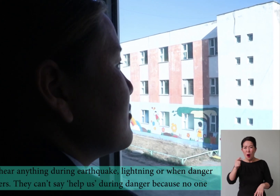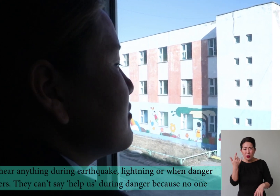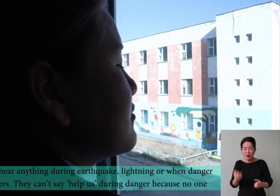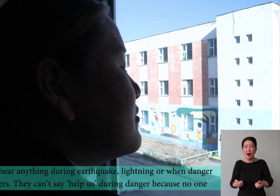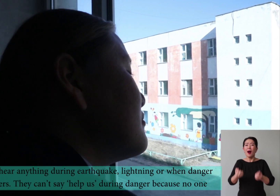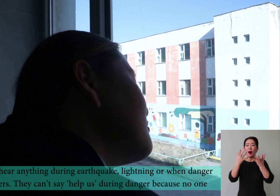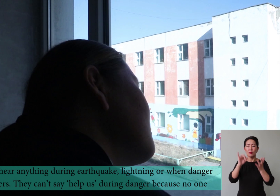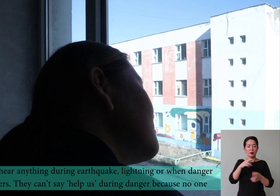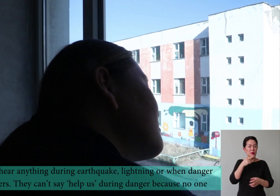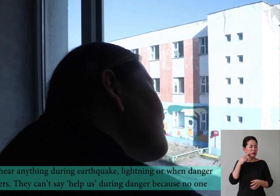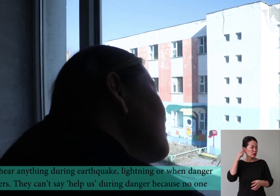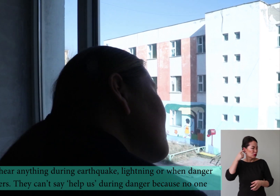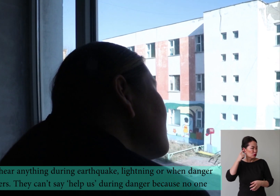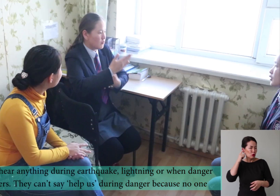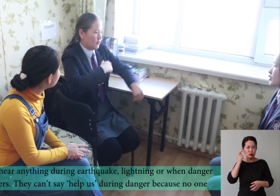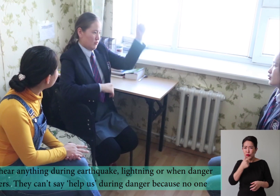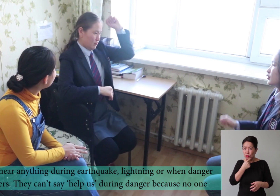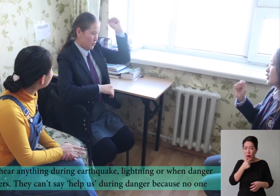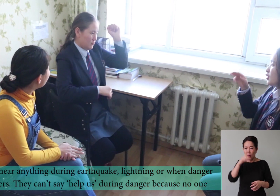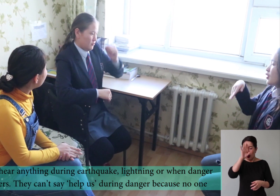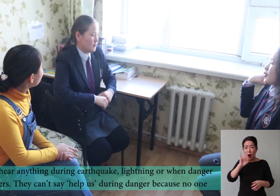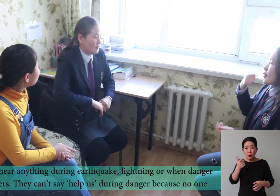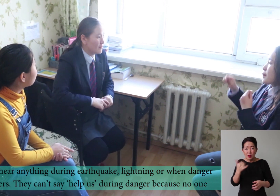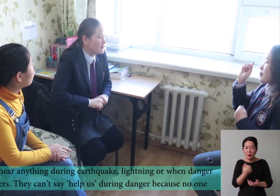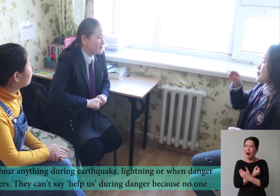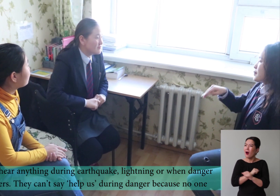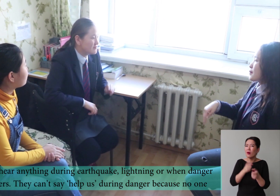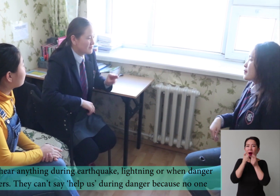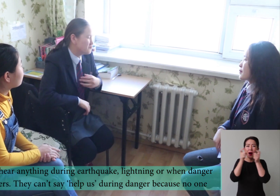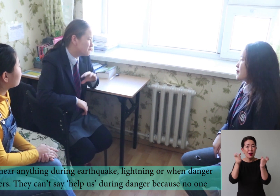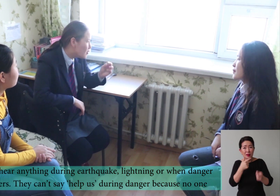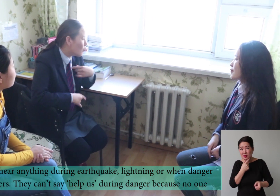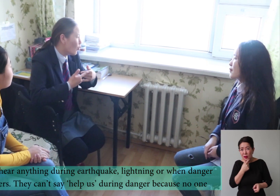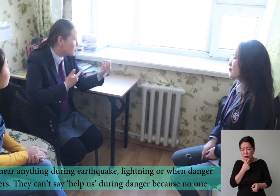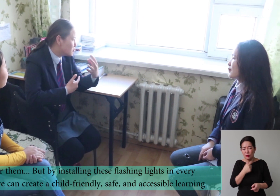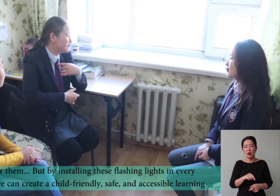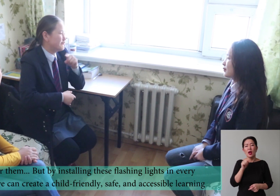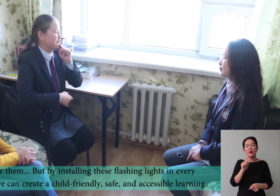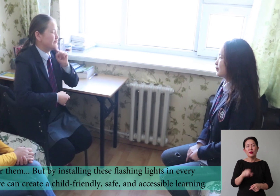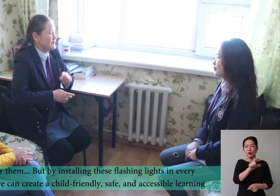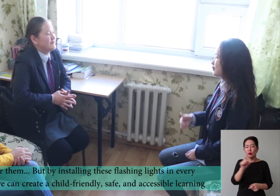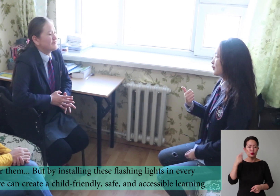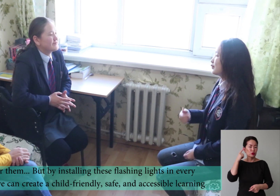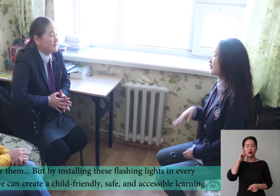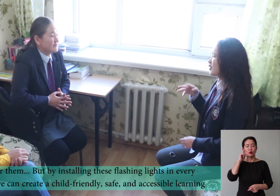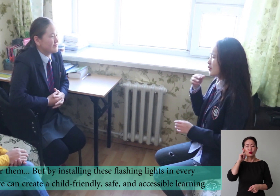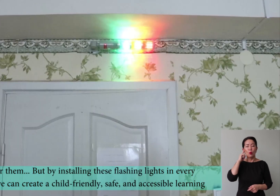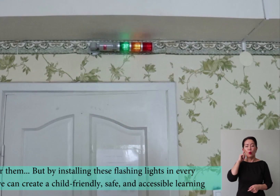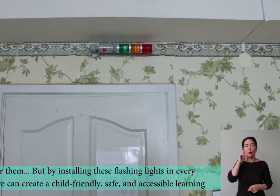тед юуч сонсохгүй. Аюул нүрэлээд ирэхэд авраач гэж хэлж чадахгүй учраас тэднийг хинч сонсохгүй. Харин энэ